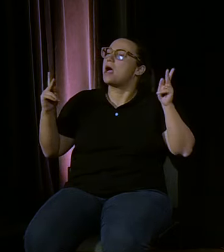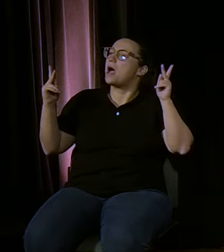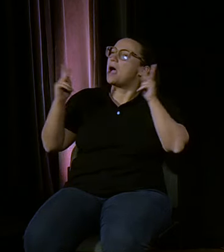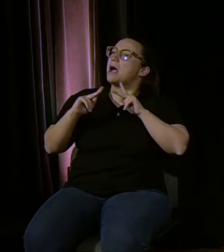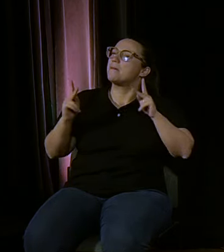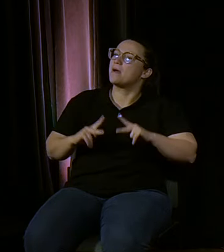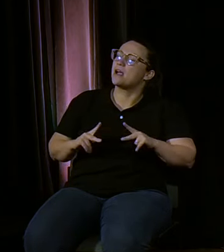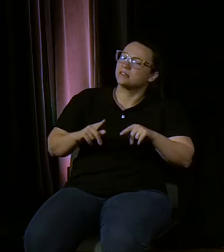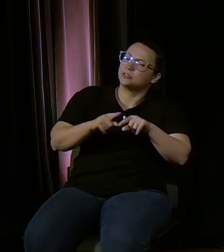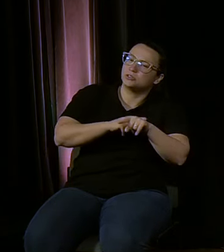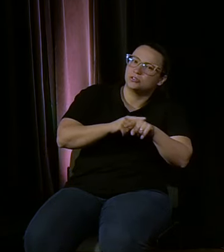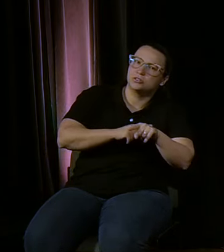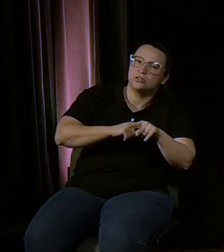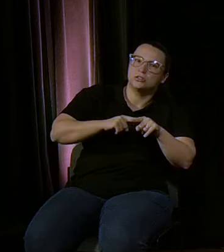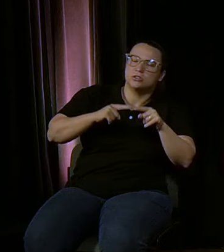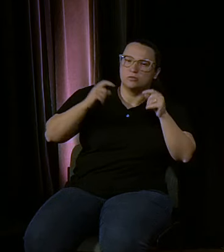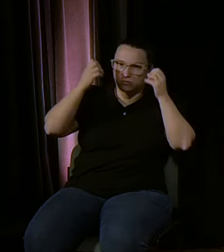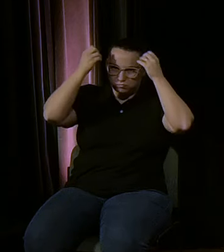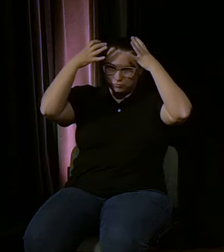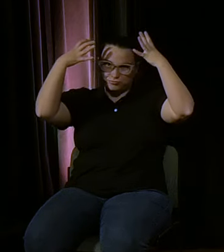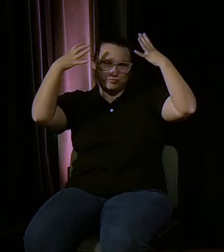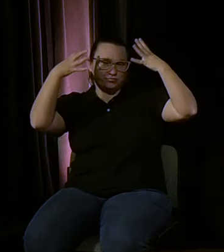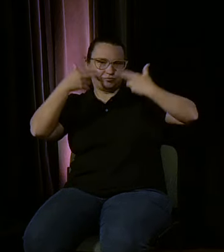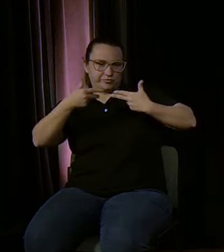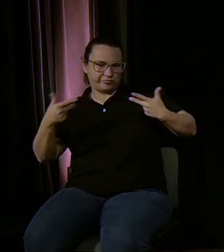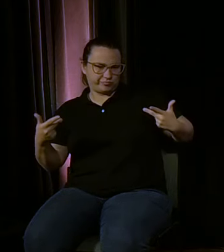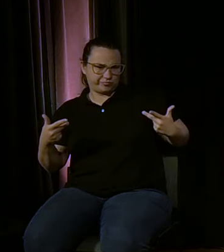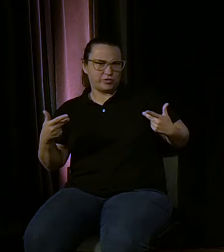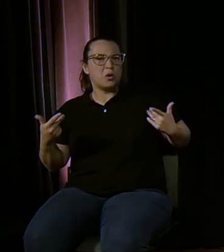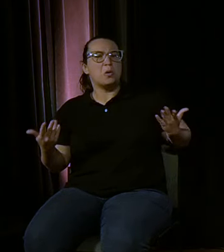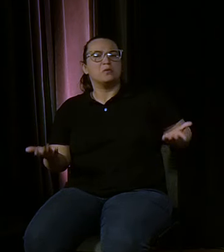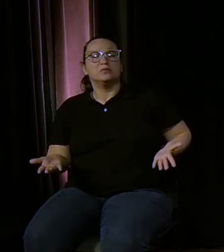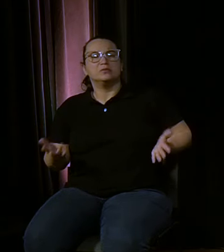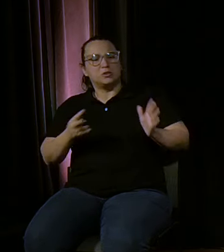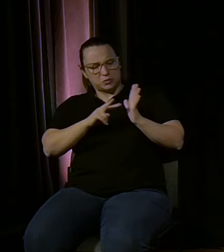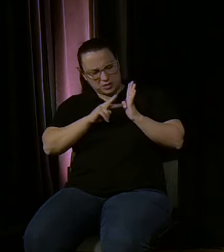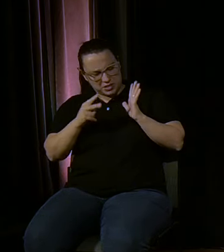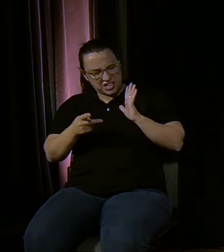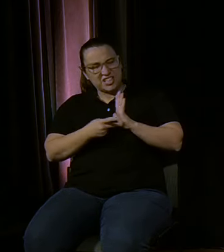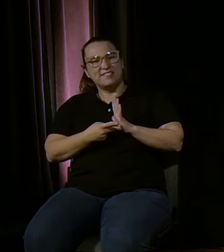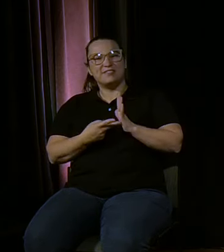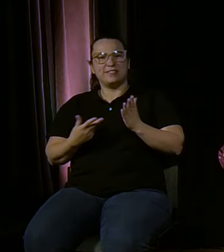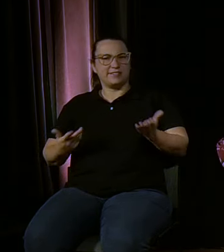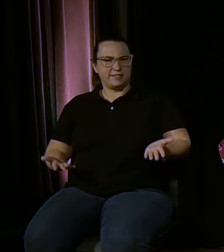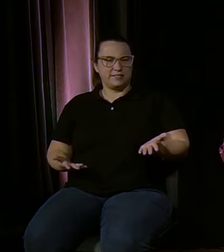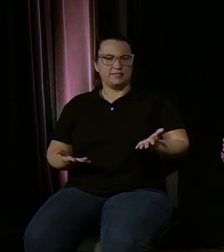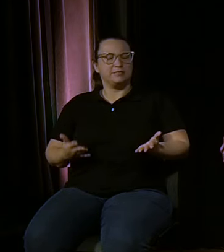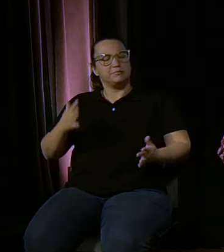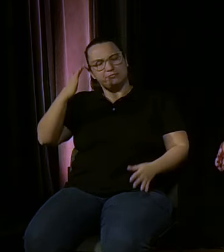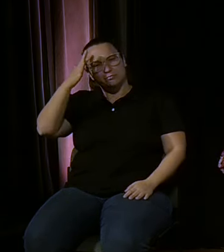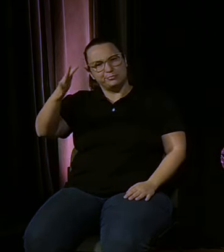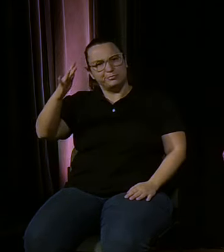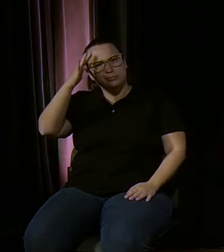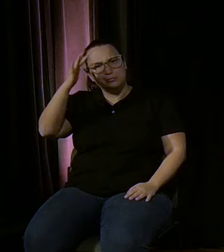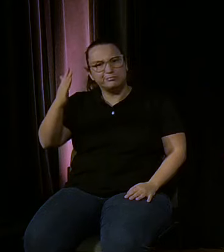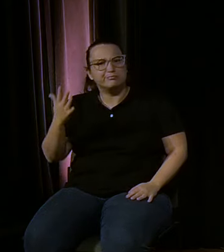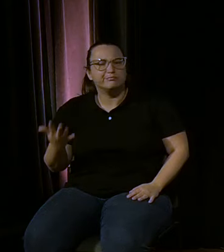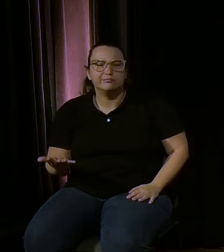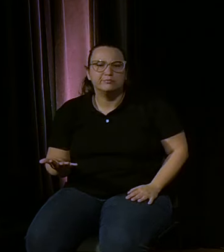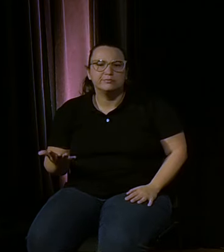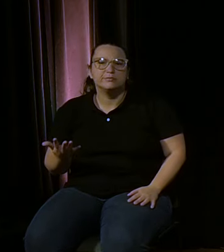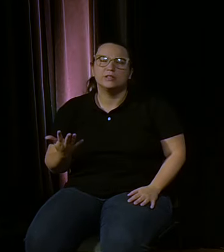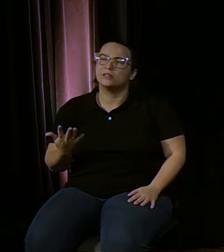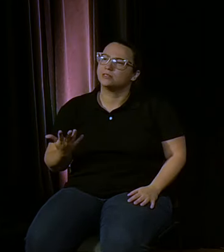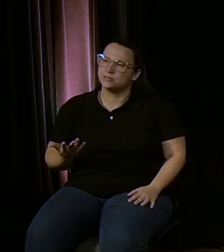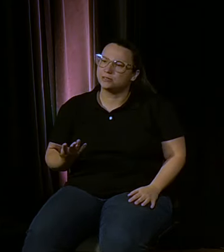Moreninha sim, Moreninha sim, Black Power não. Então, o que isso significa também para pensar